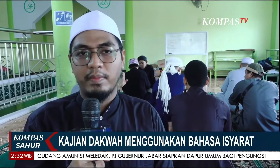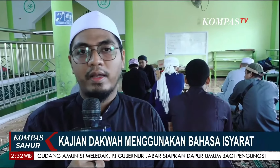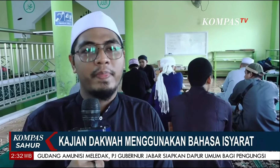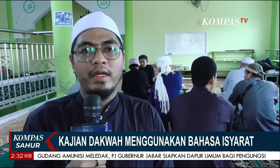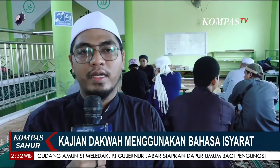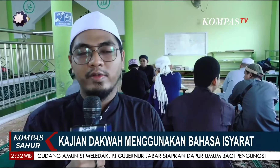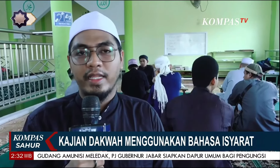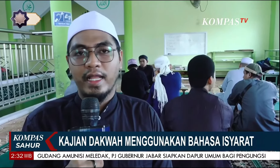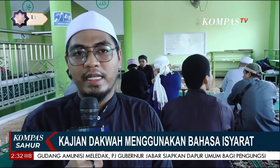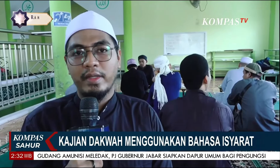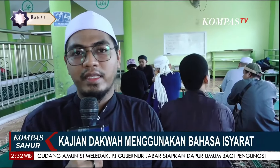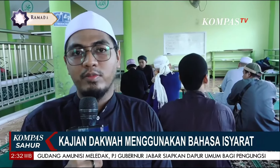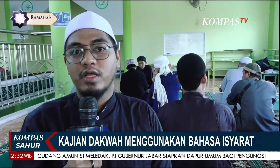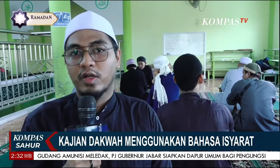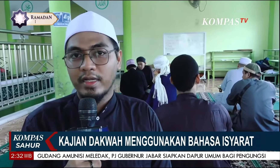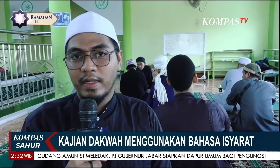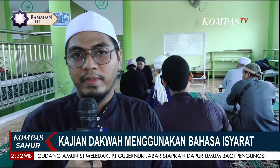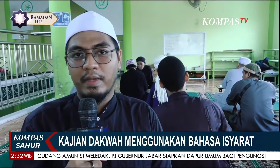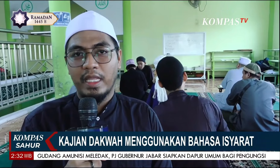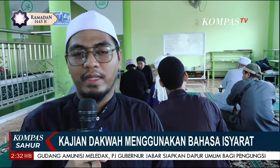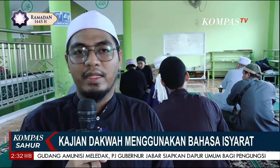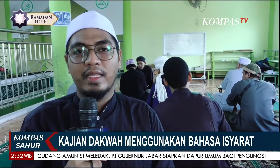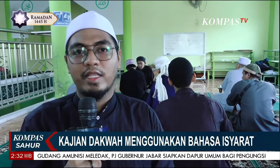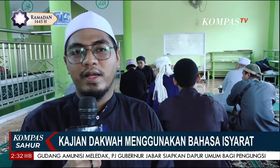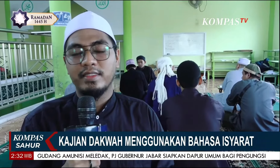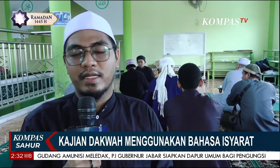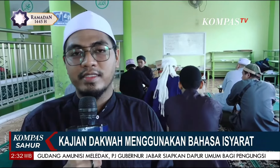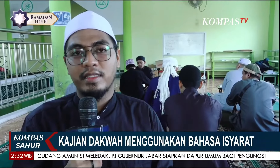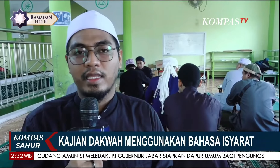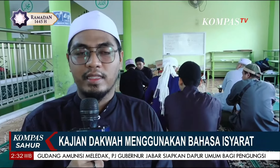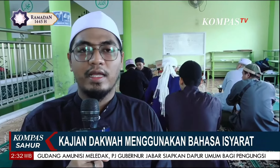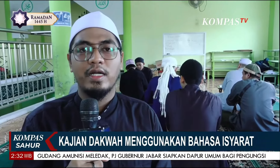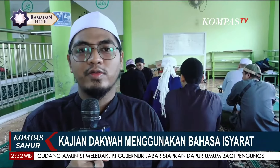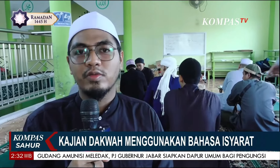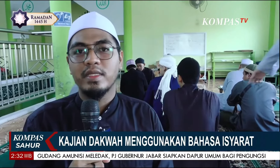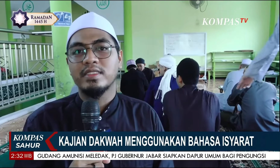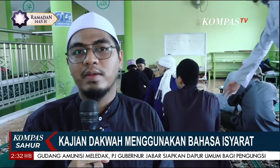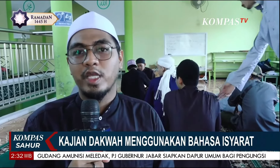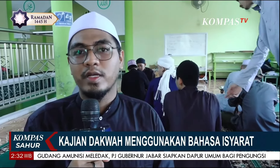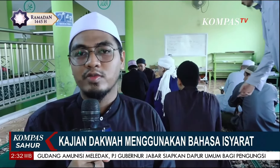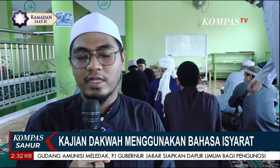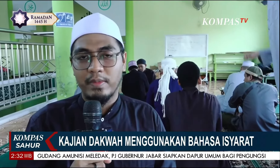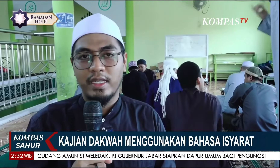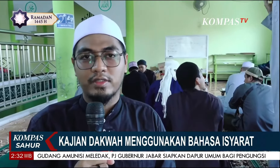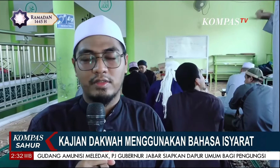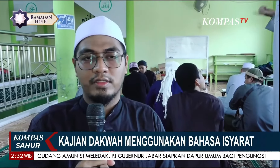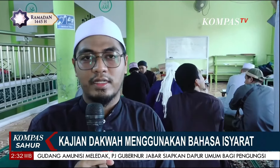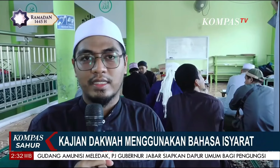siapa nah kemudian kita ada namanya Muzakar adab nah bagaimana kita itu mengajarkan santri kita untuk bisa menghidupkan sunah Baginda Rasulullah Sallallahu Alaihi